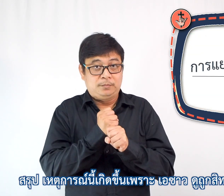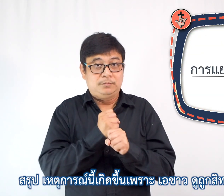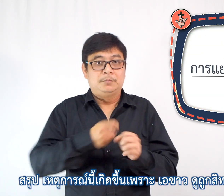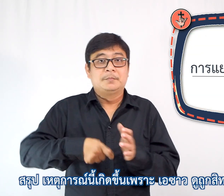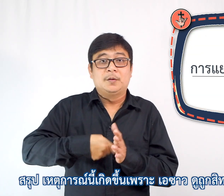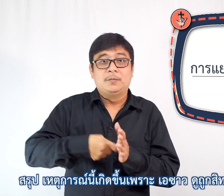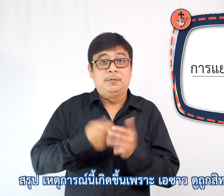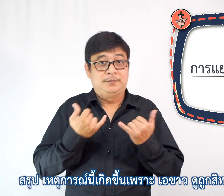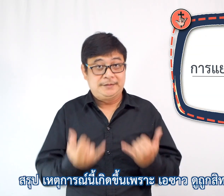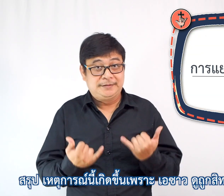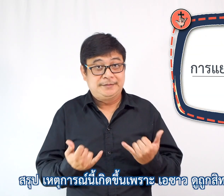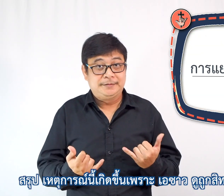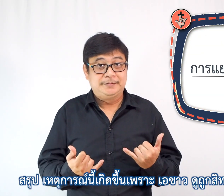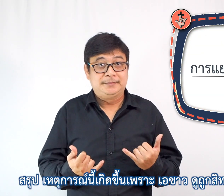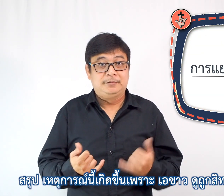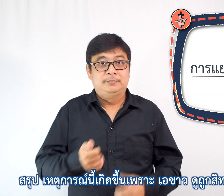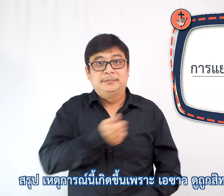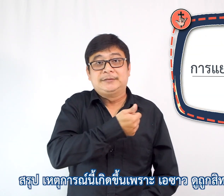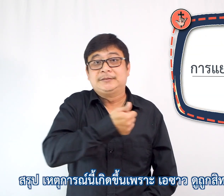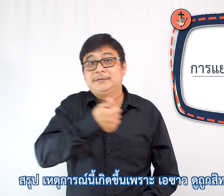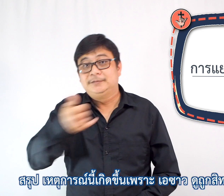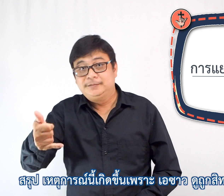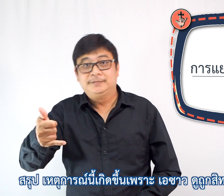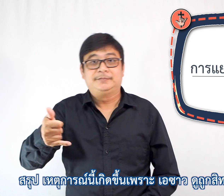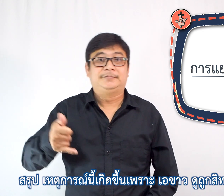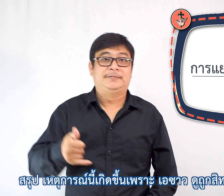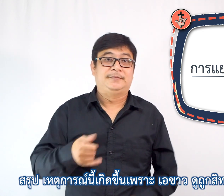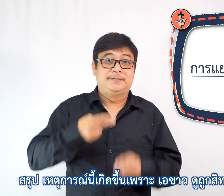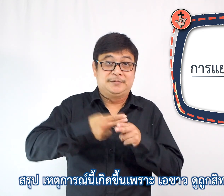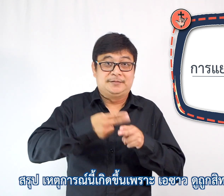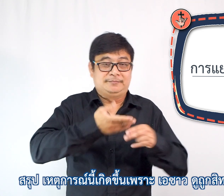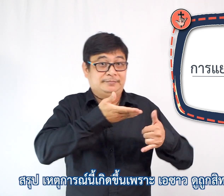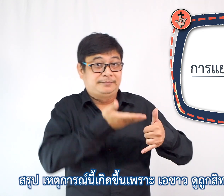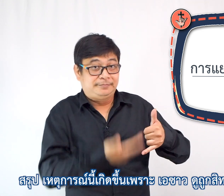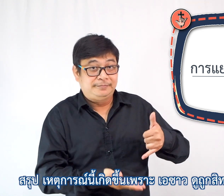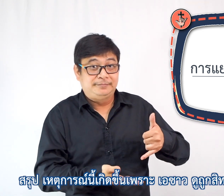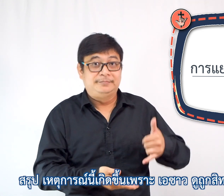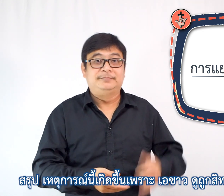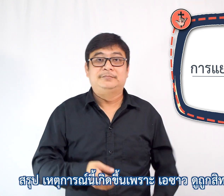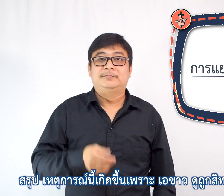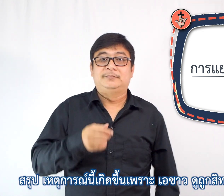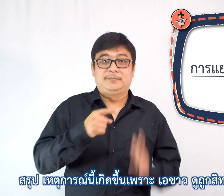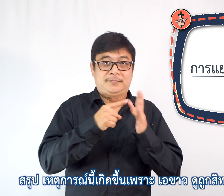สรุปเหตุการณ์นี้เกิดขึ้นเพราะเอซาวดูถูกสิทธิ์บุตรหัวปีของตนเอง